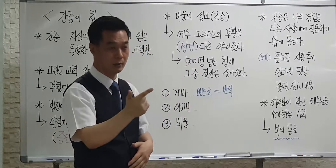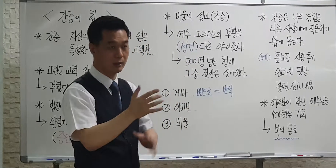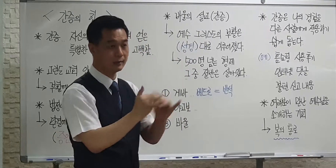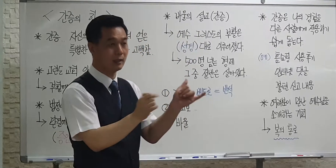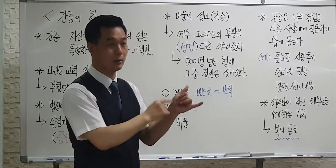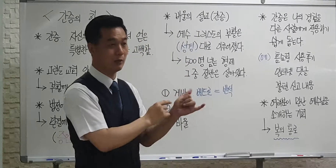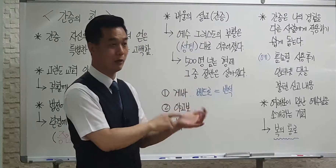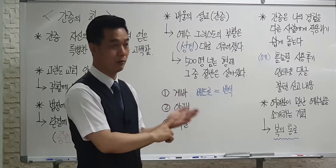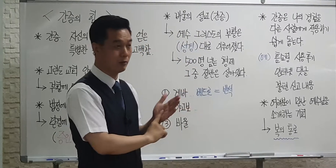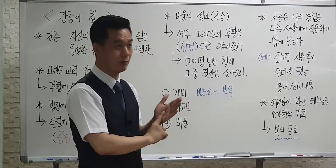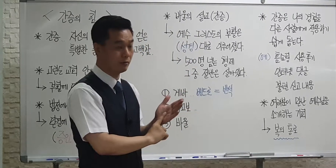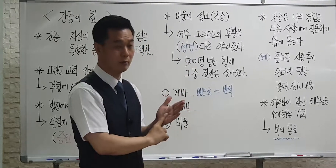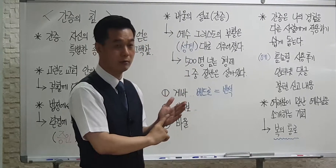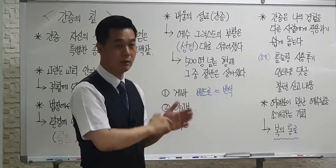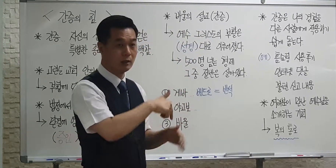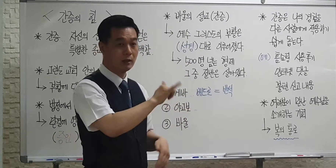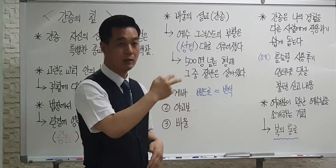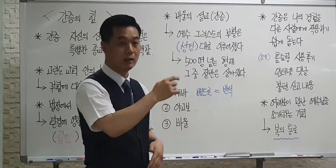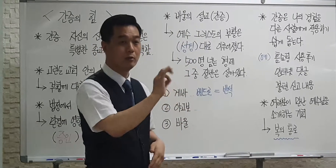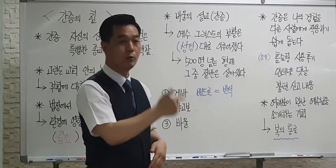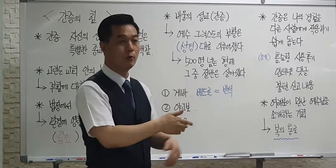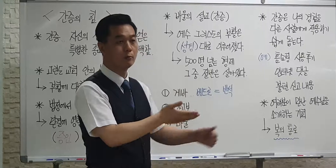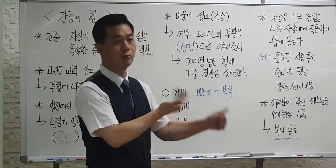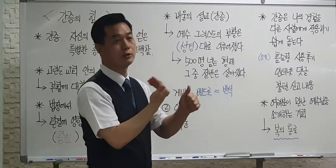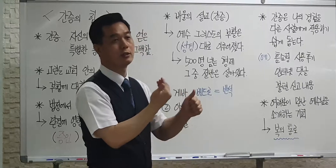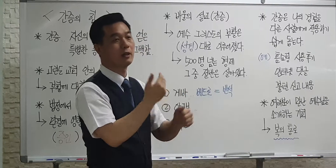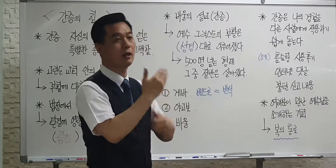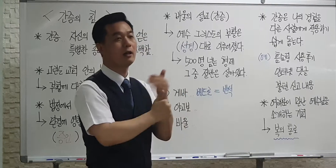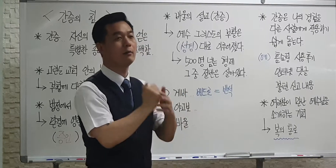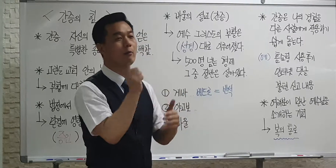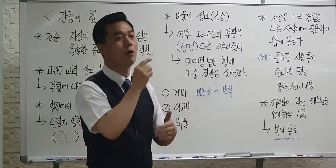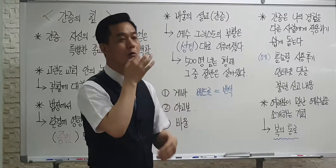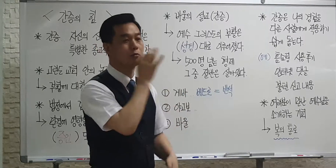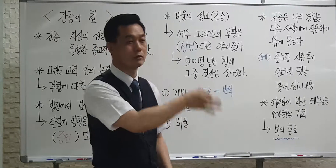기드온이라는 사람이 나와요. 기드온 부르실 때 하나님이 뭐라고 부르시죠?